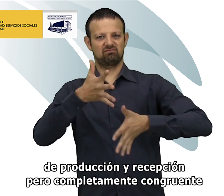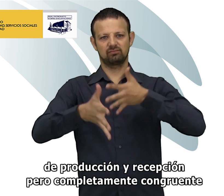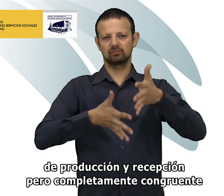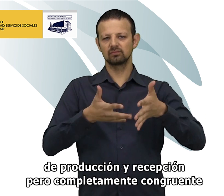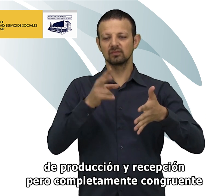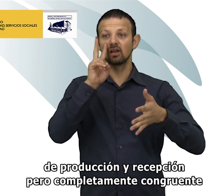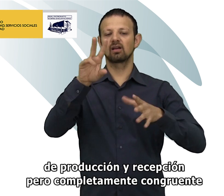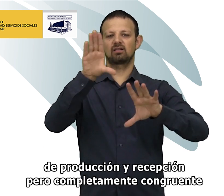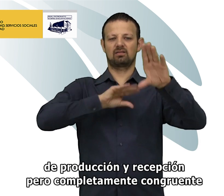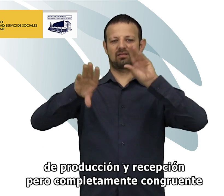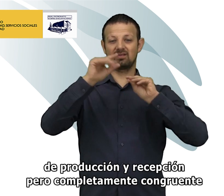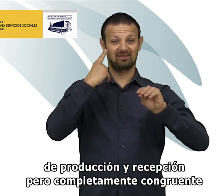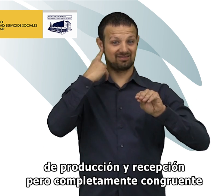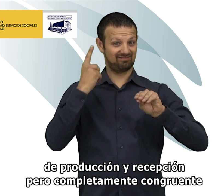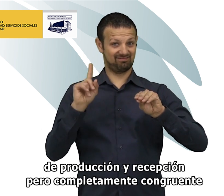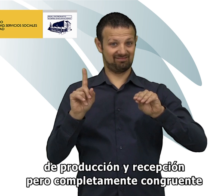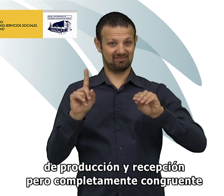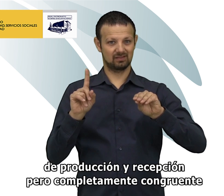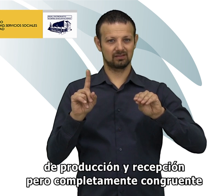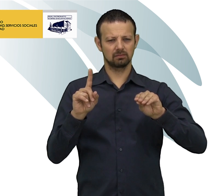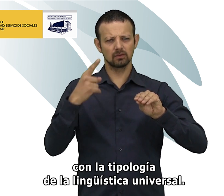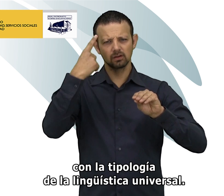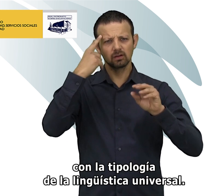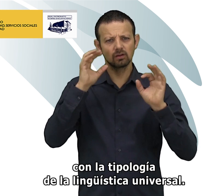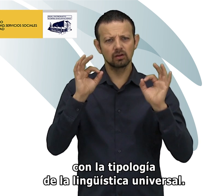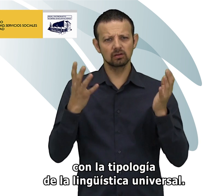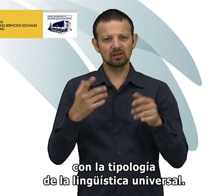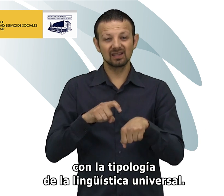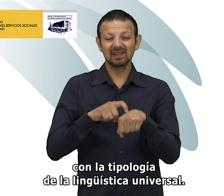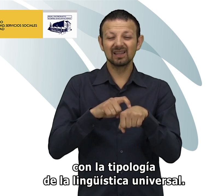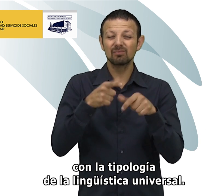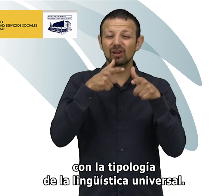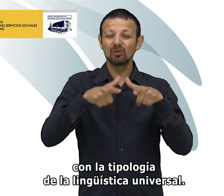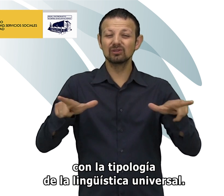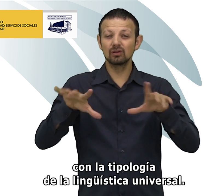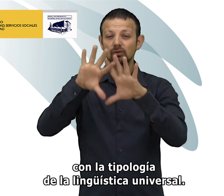y recepción, pero completamente congruente con la tipología de la lingüística universal.